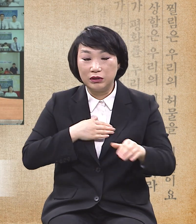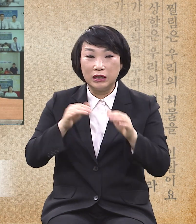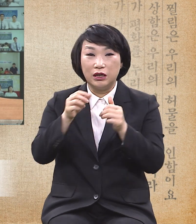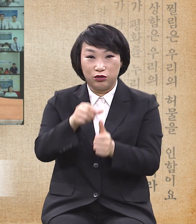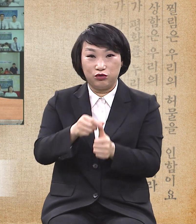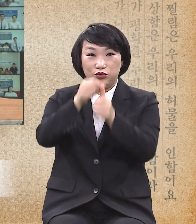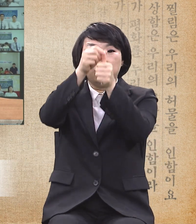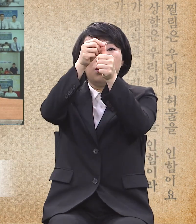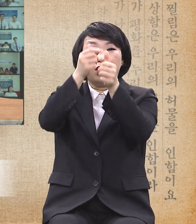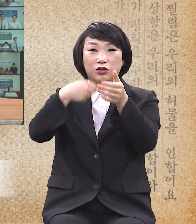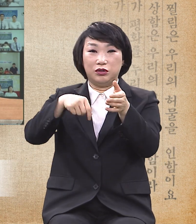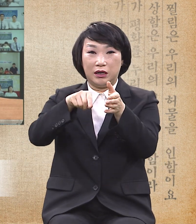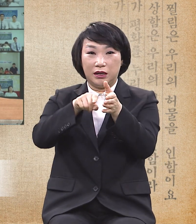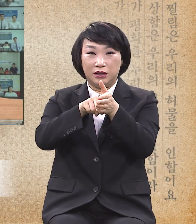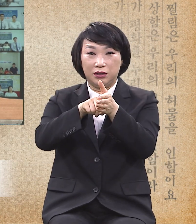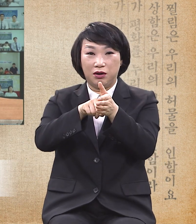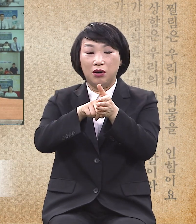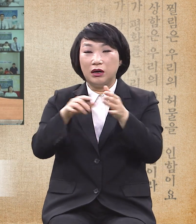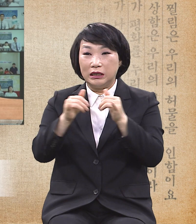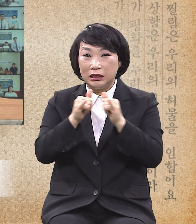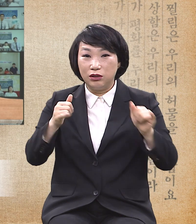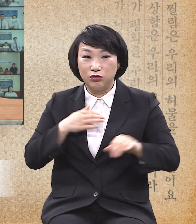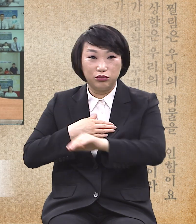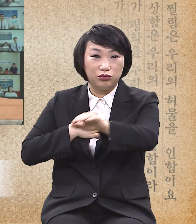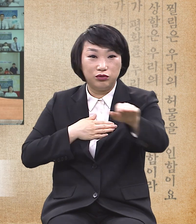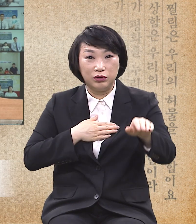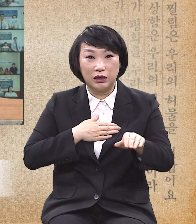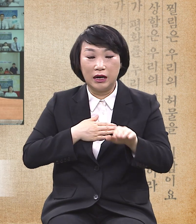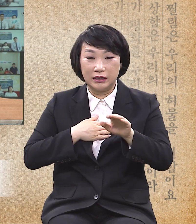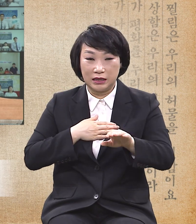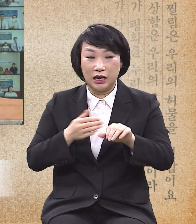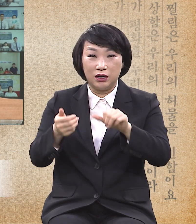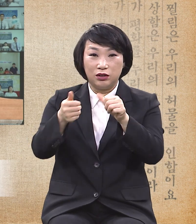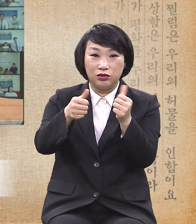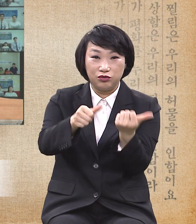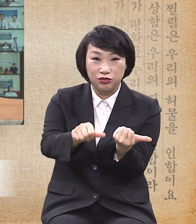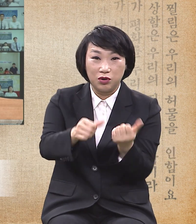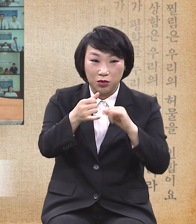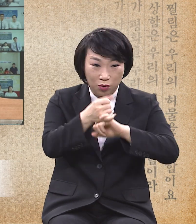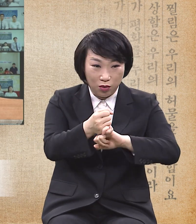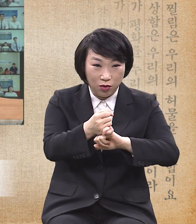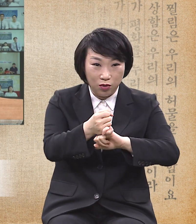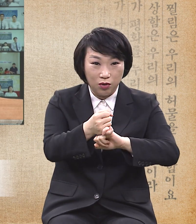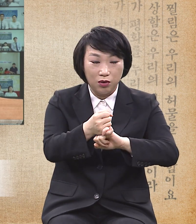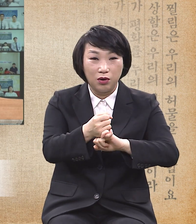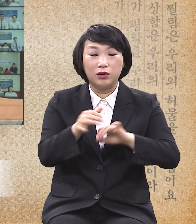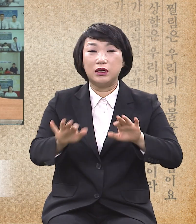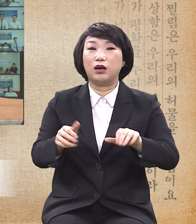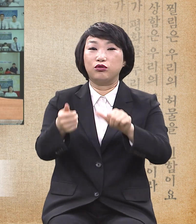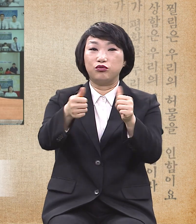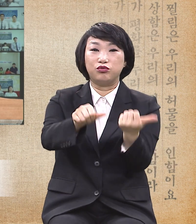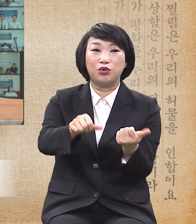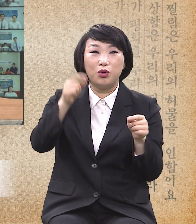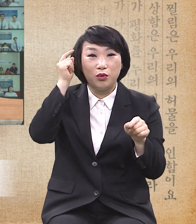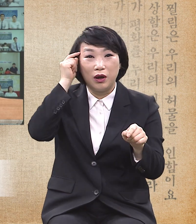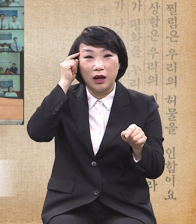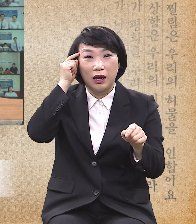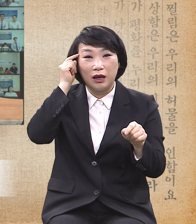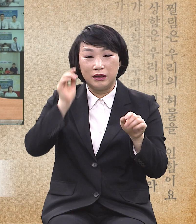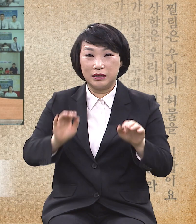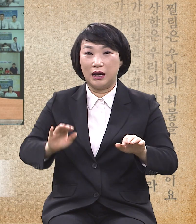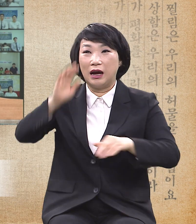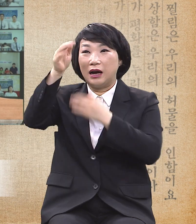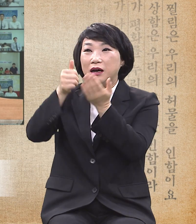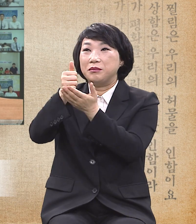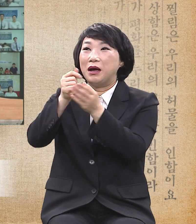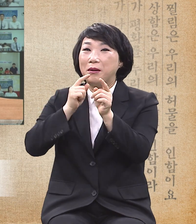인류를 살려내기 위해서, 인류가 정령 죽게 된 것. 왜 죽게 되었느냐?